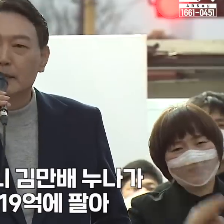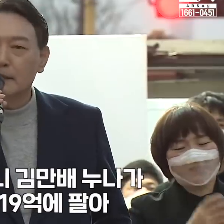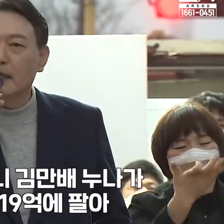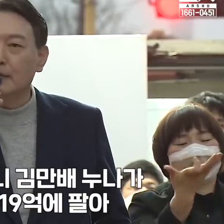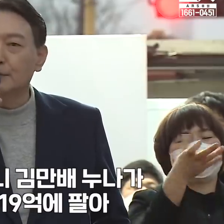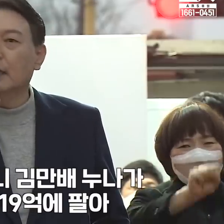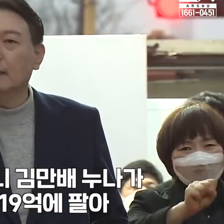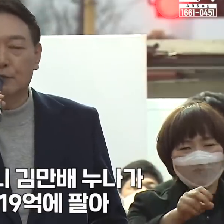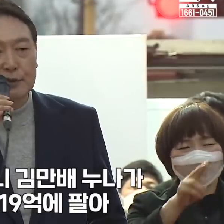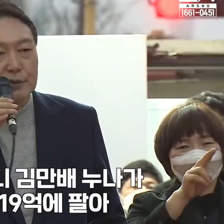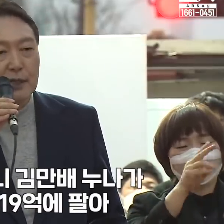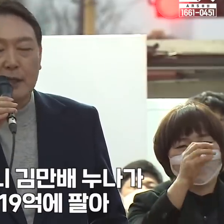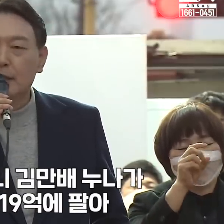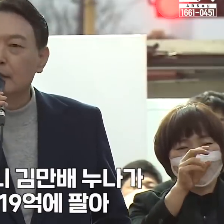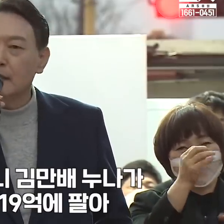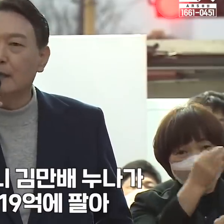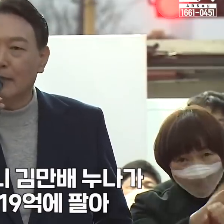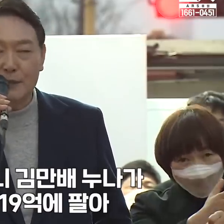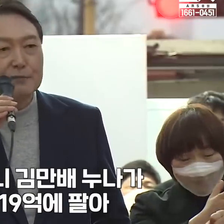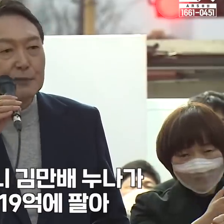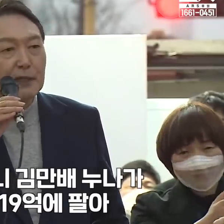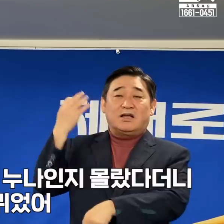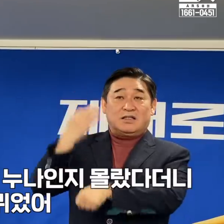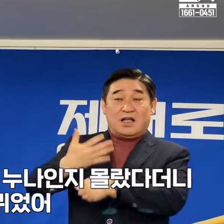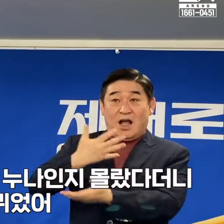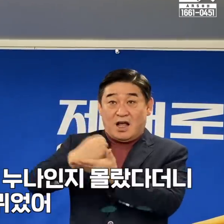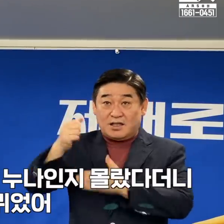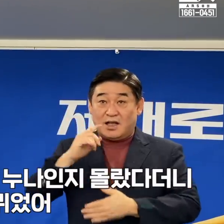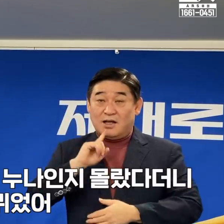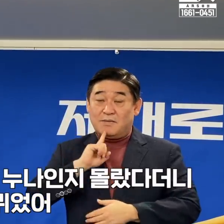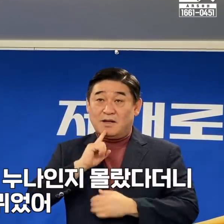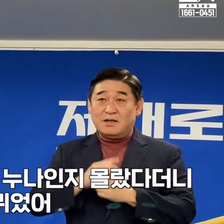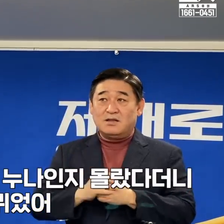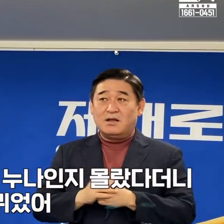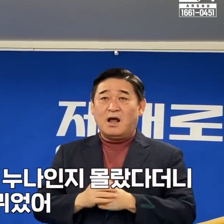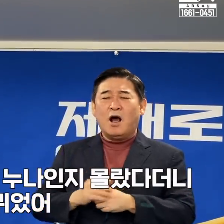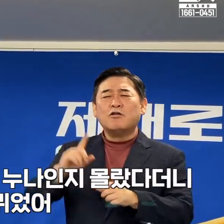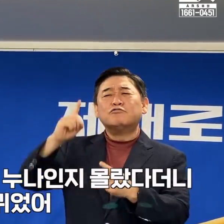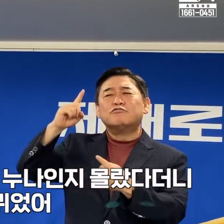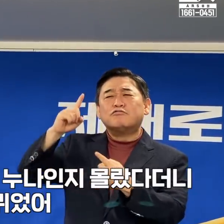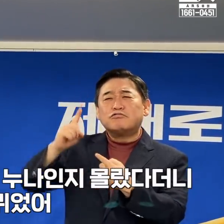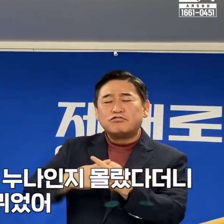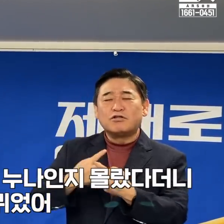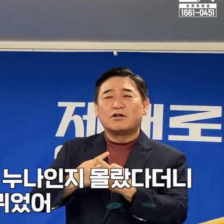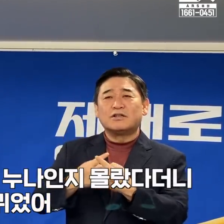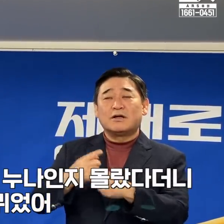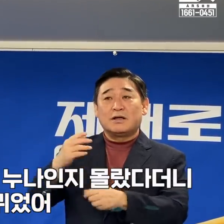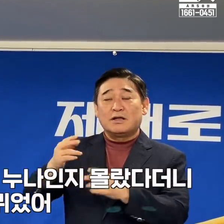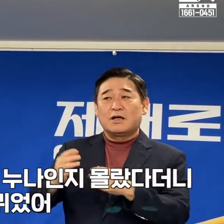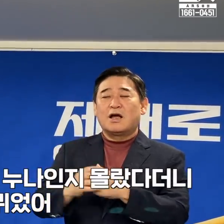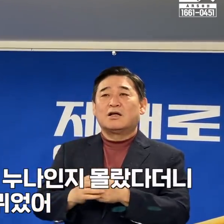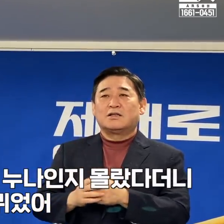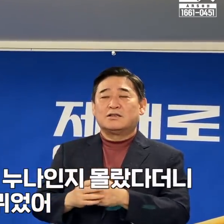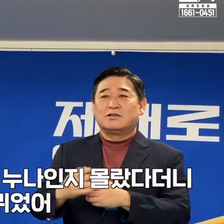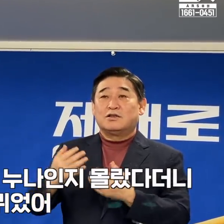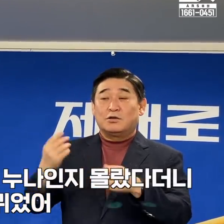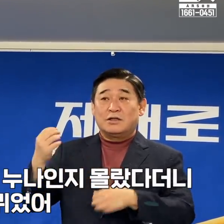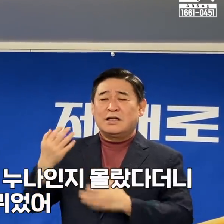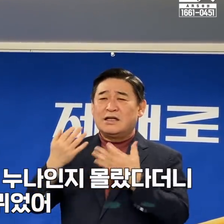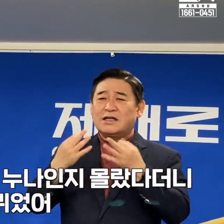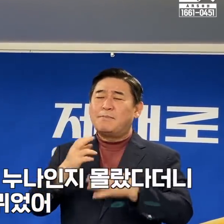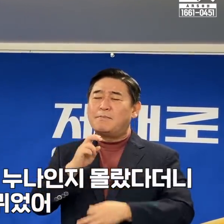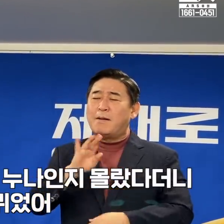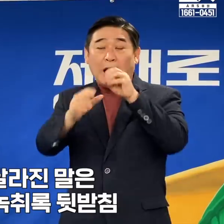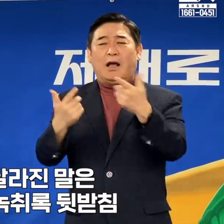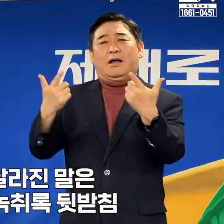19억에 사가서 자기가 거기 들어가 살아왔습니다. 모두 우연이고 김만배의 누나인지 몰랐다더니